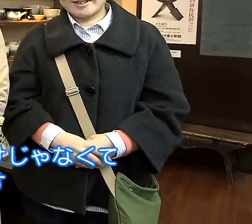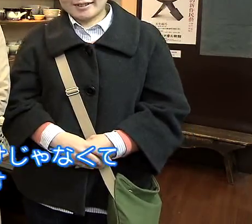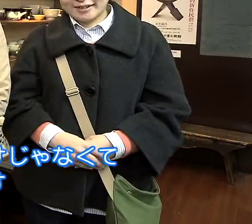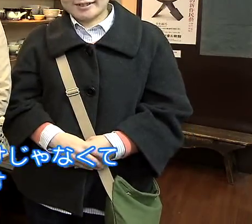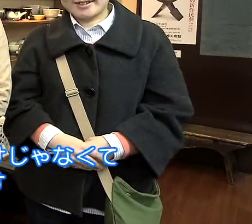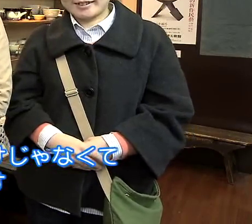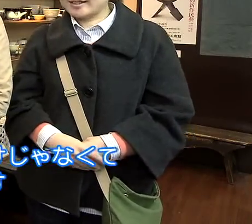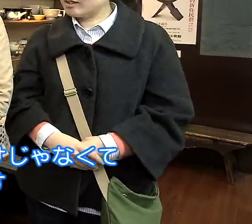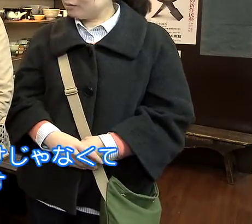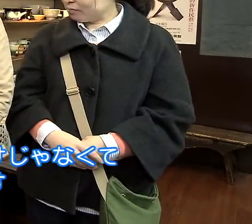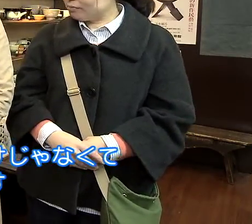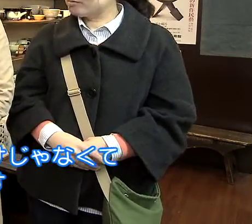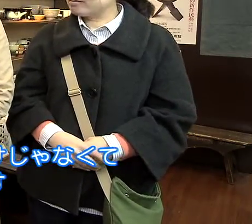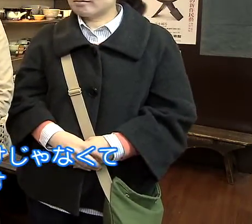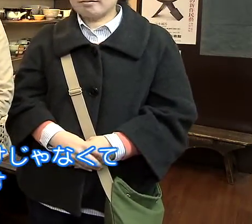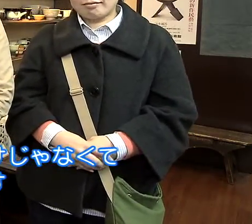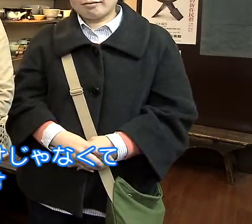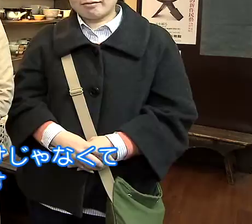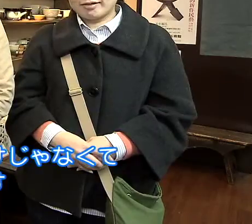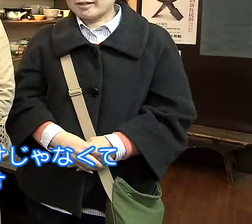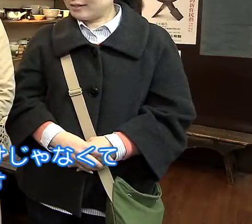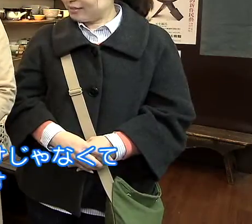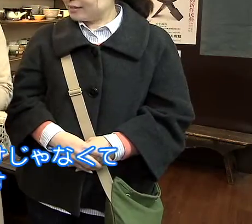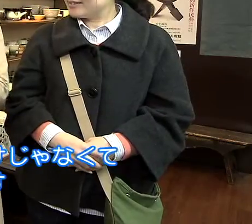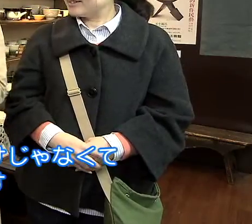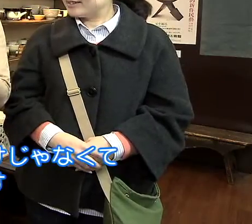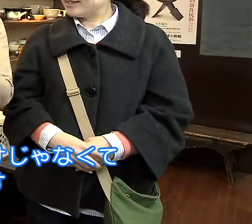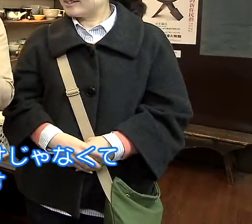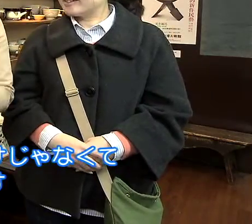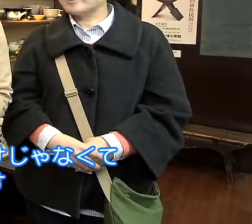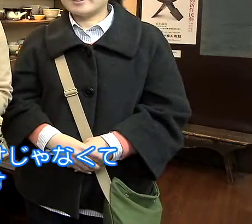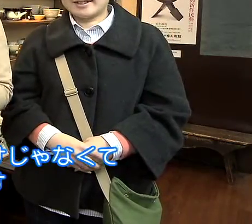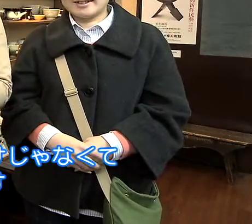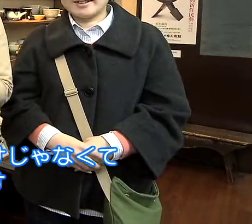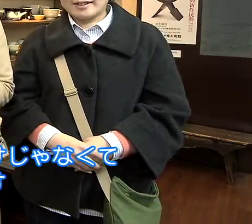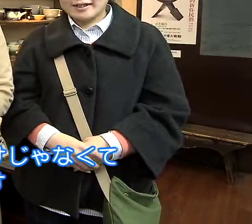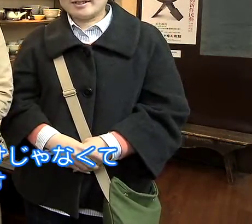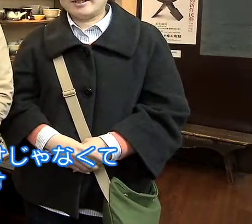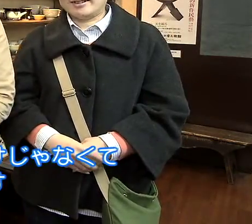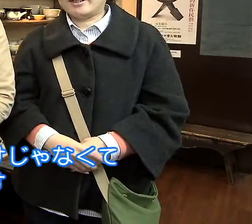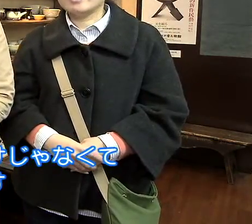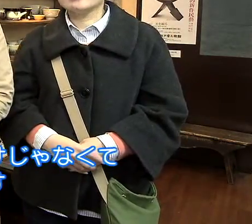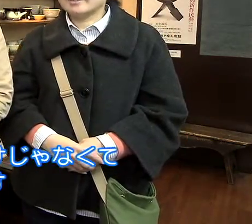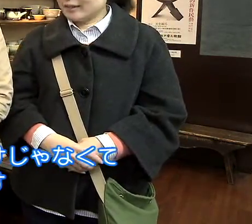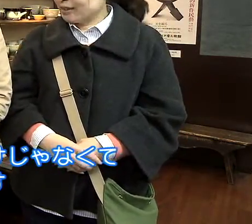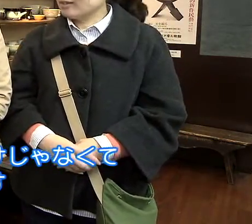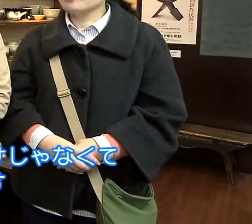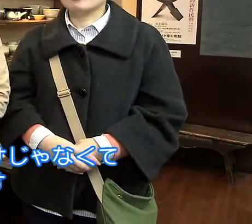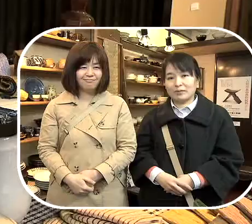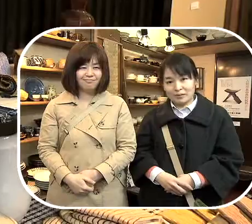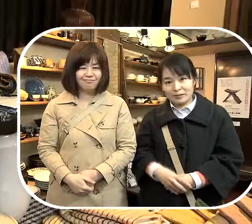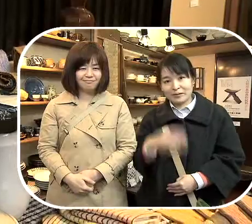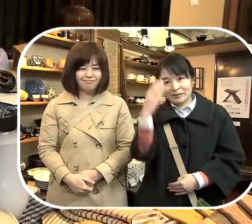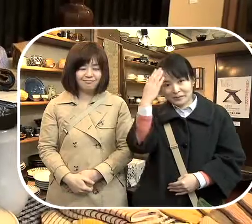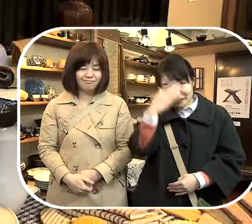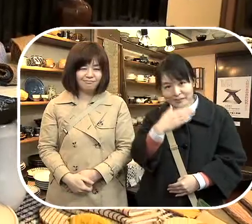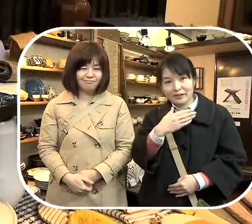実はこれらは見るだけじゃなくて購入することができます